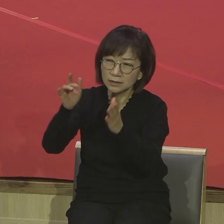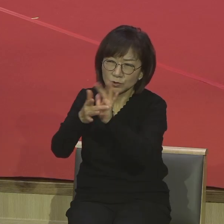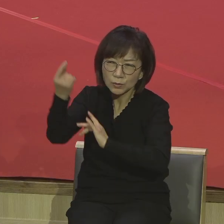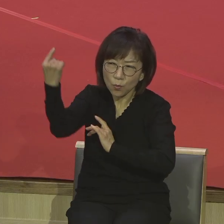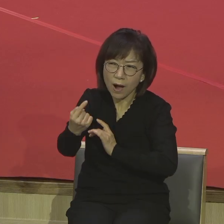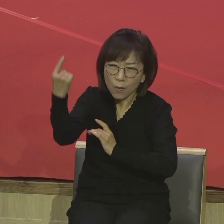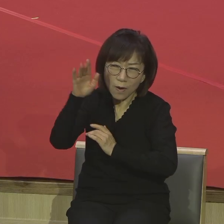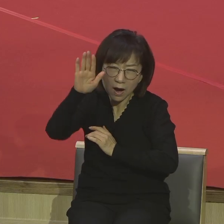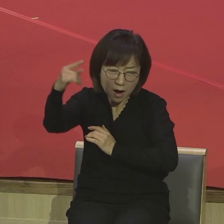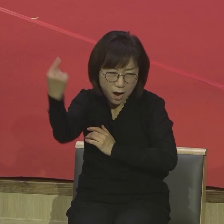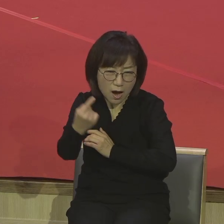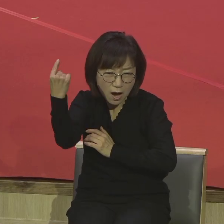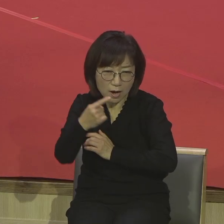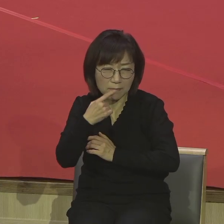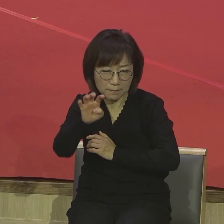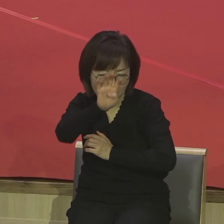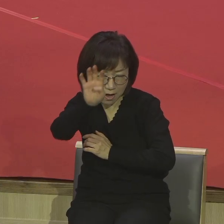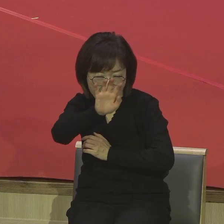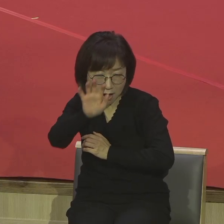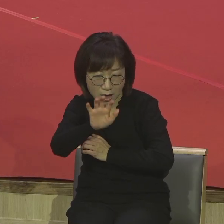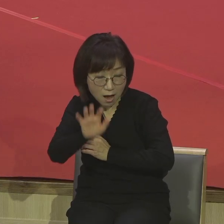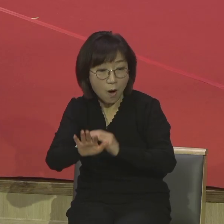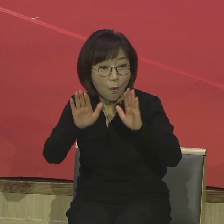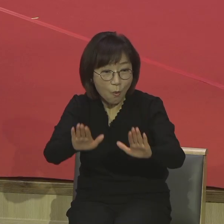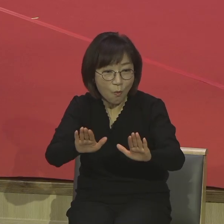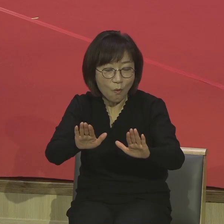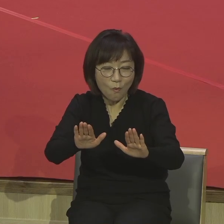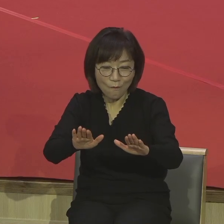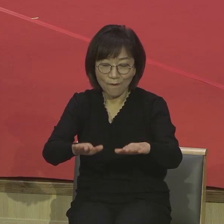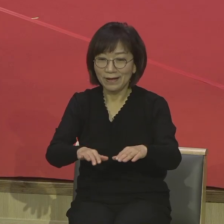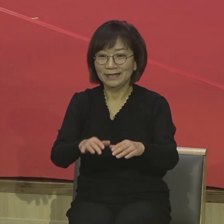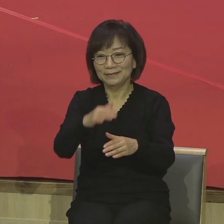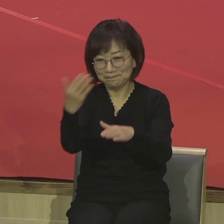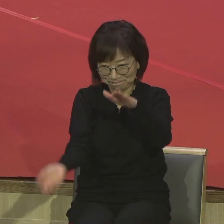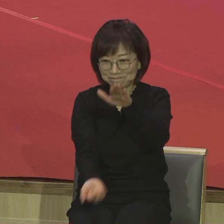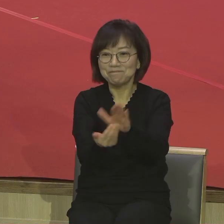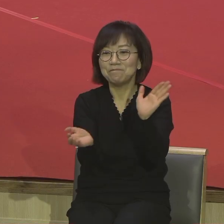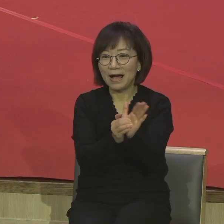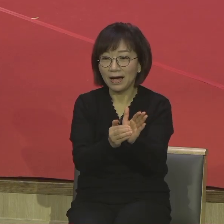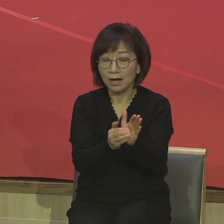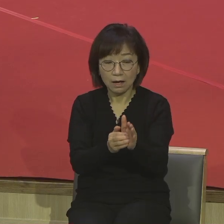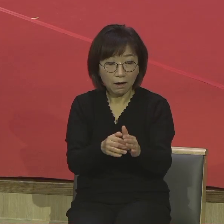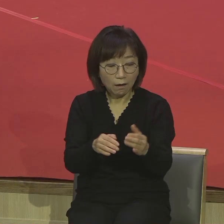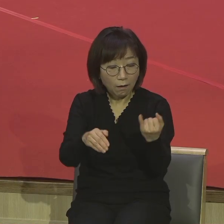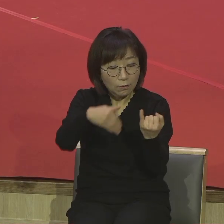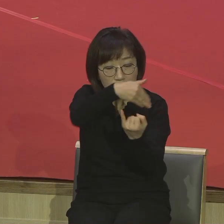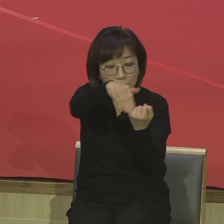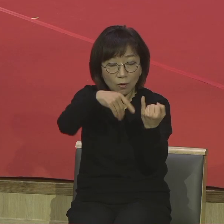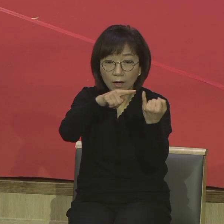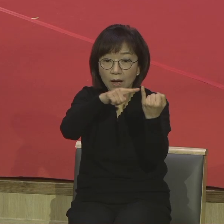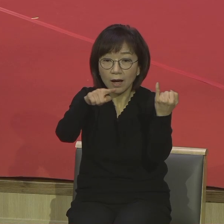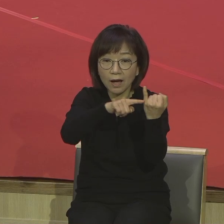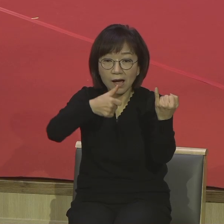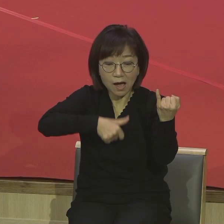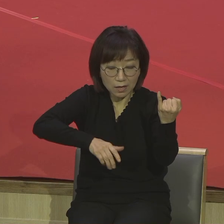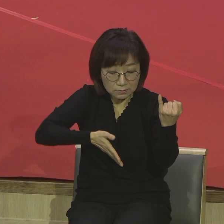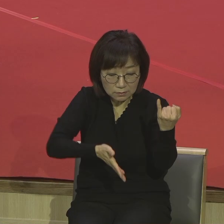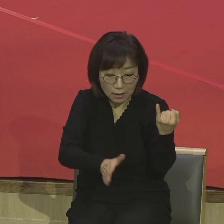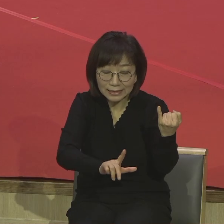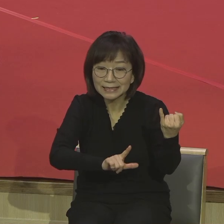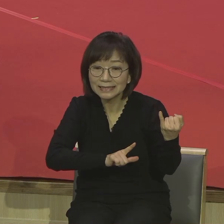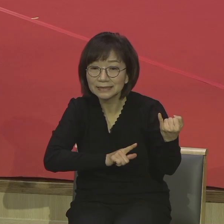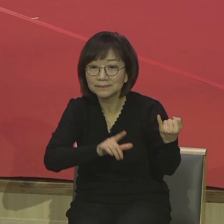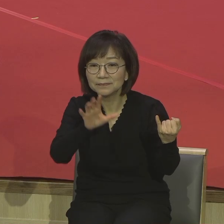21절로 23절에 성취가 되었다. 보라 처녀가 잉태하여 아들을 낳을 것이요 그의